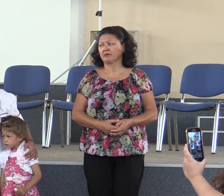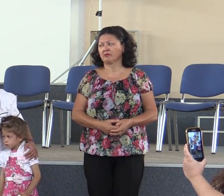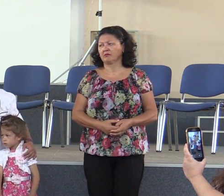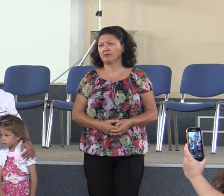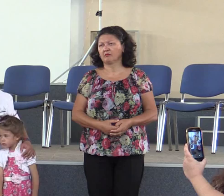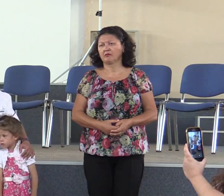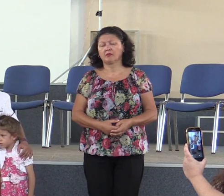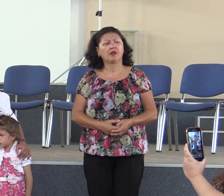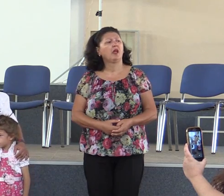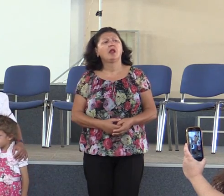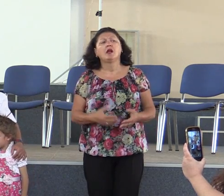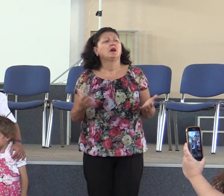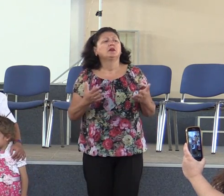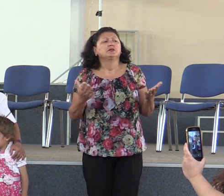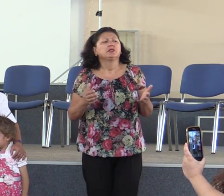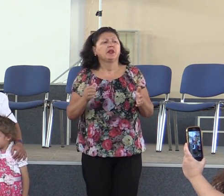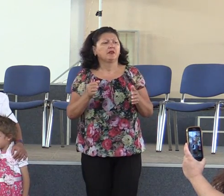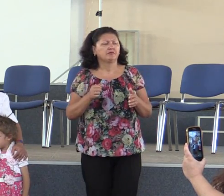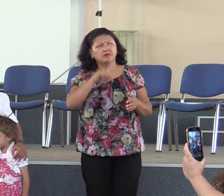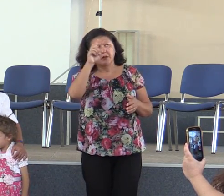trupul. Ce trebuie să facem noi?